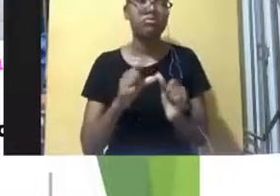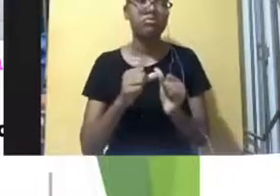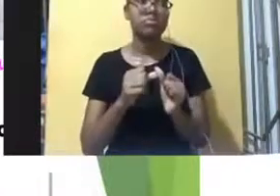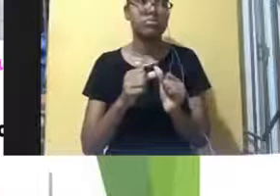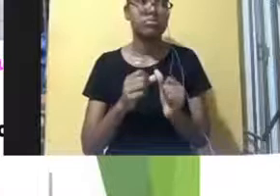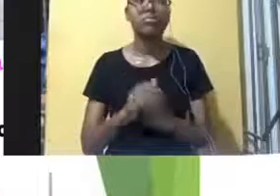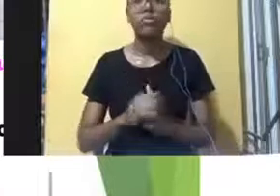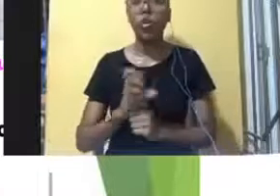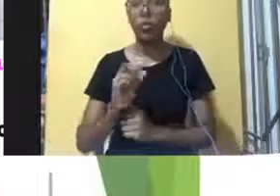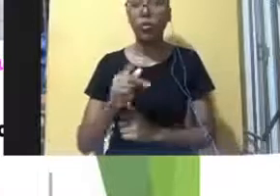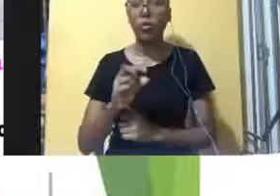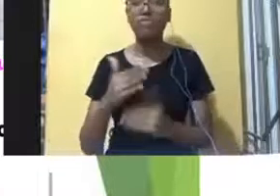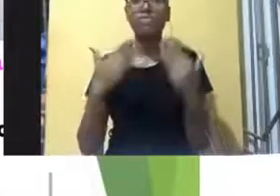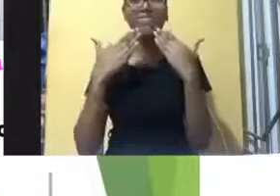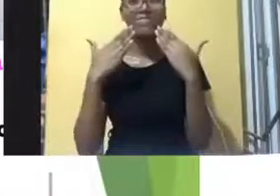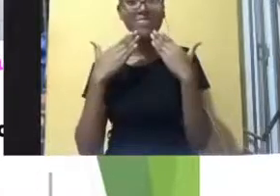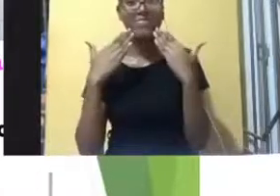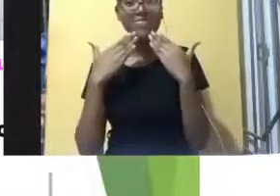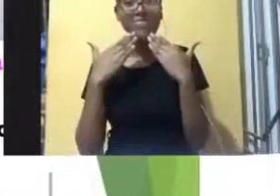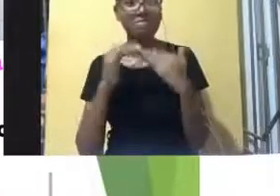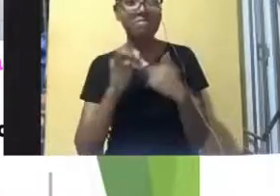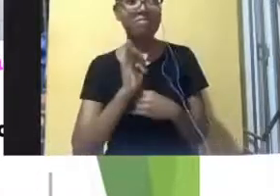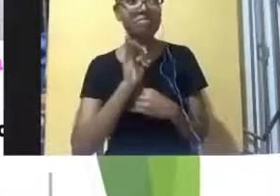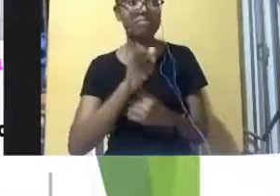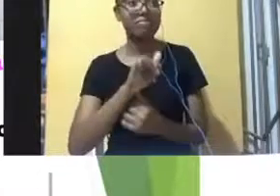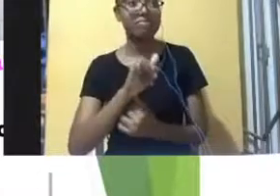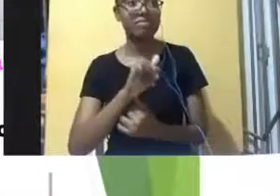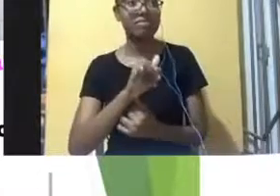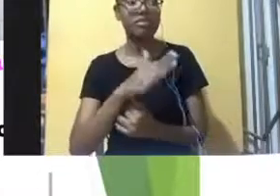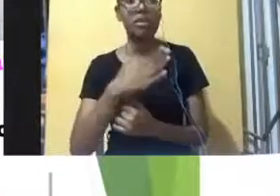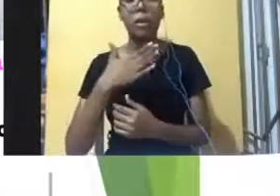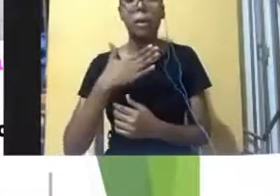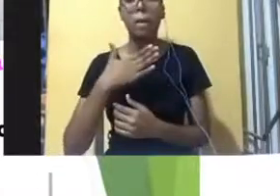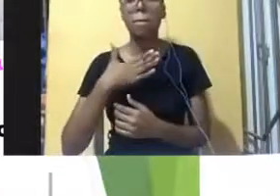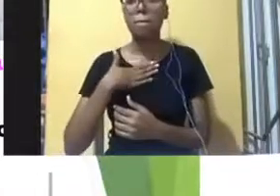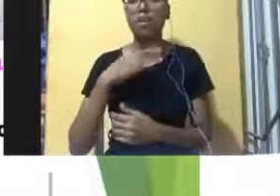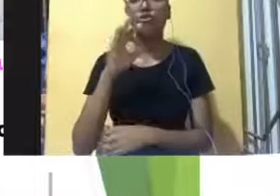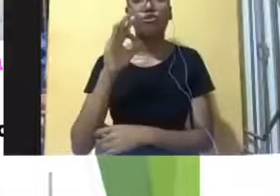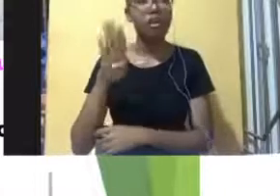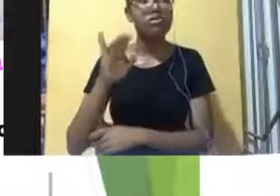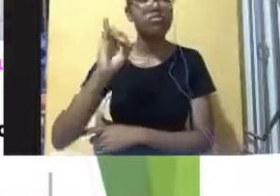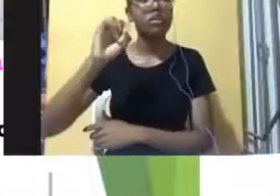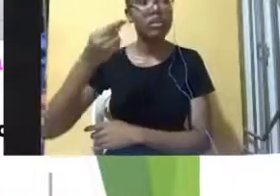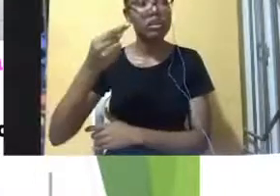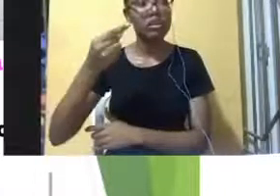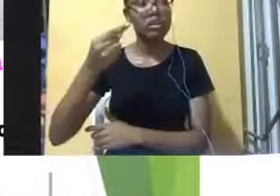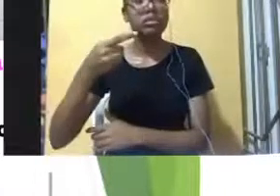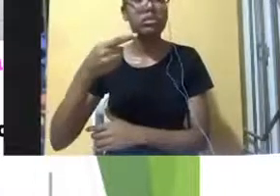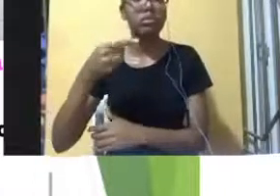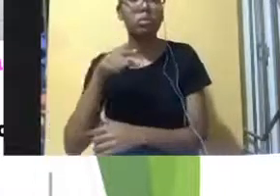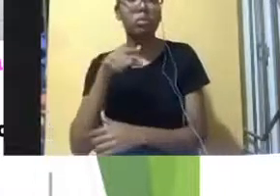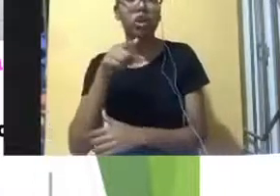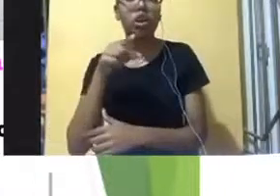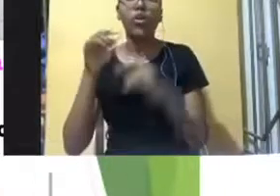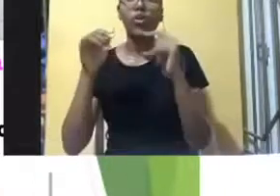Ok, muchas gracias. Ahí están mis redes sociales. Les voy a pedir que me sigan. Ahí pueden